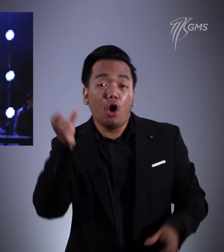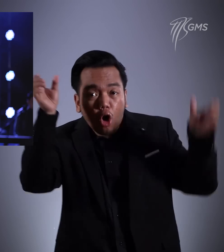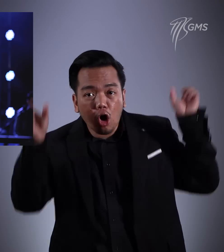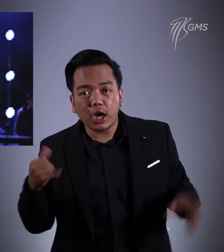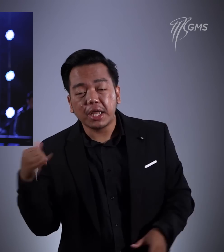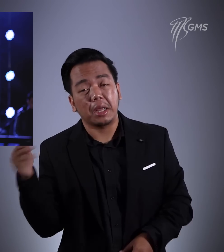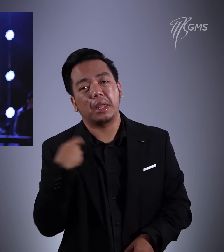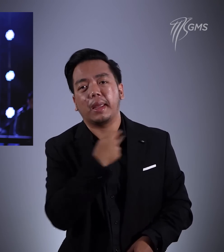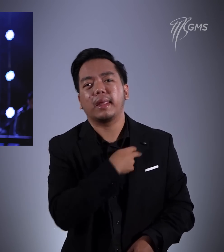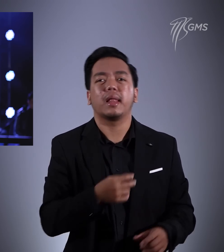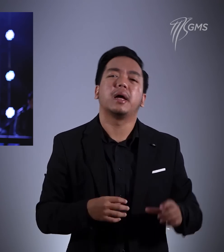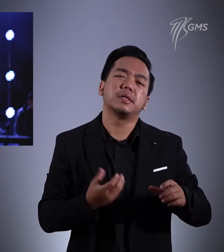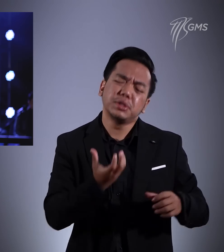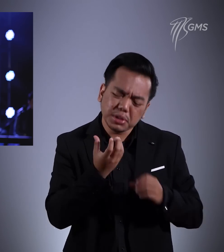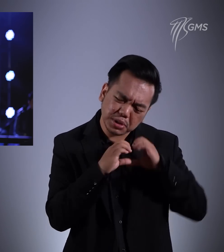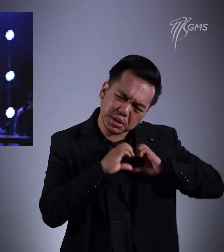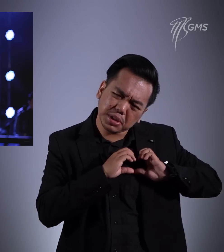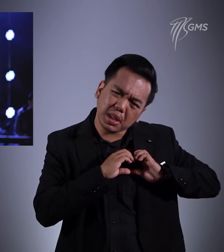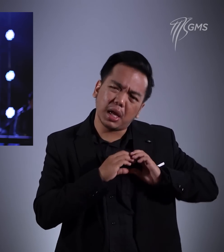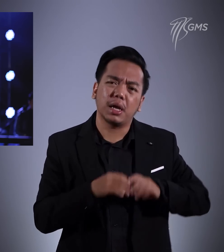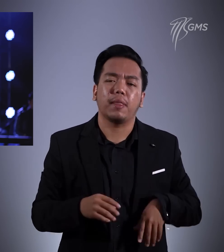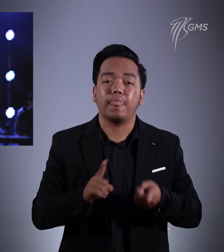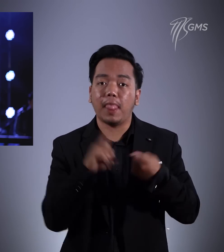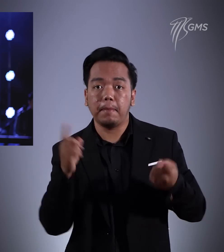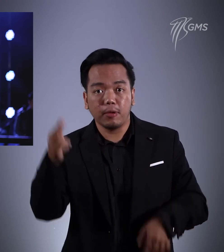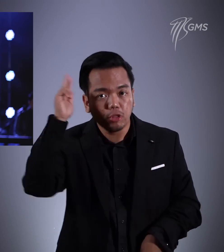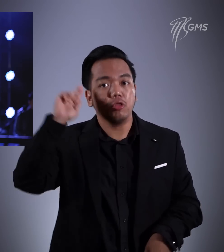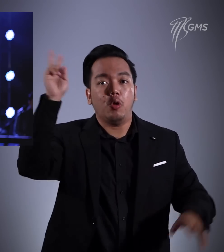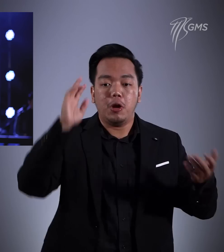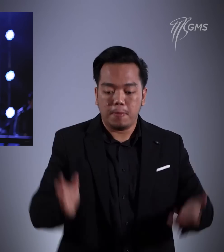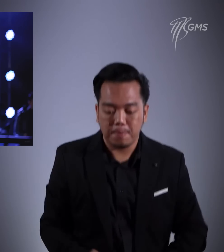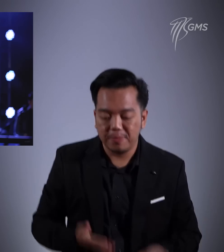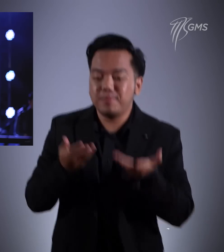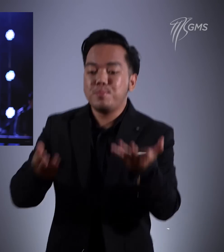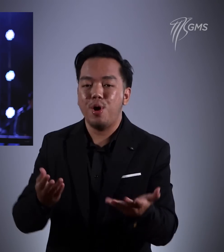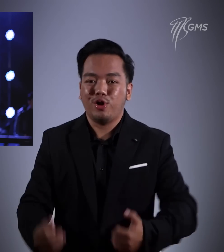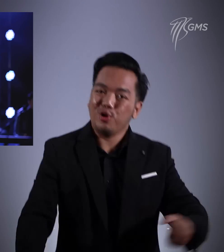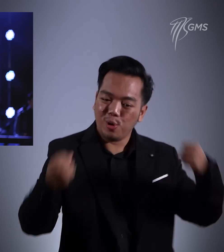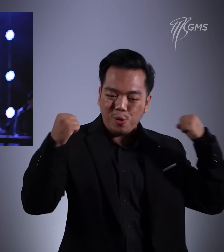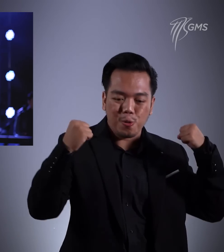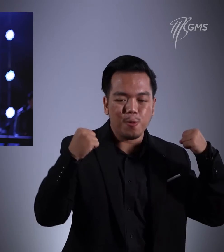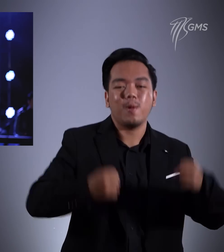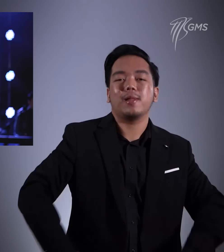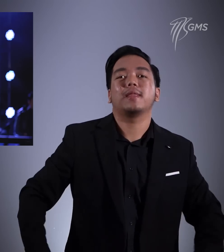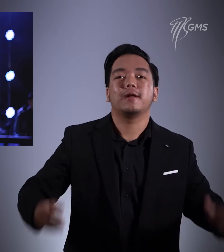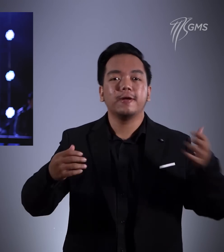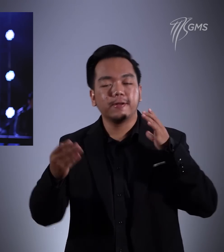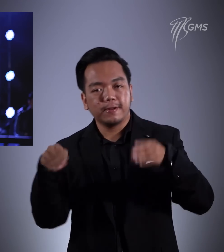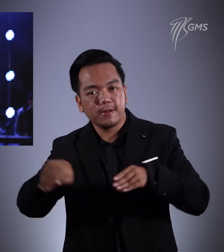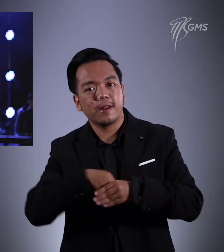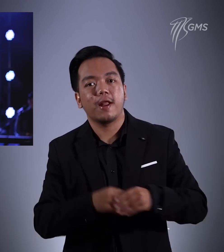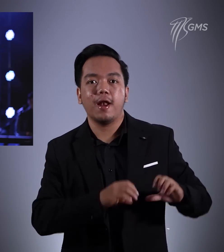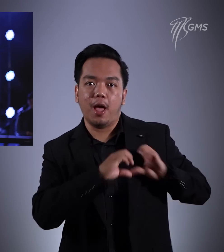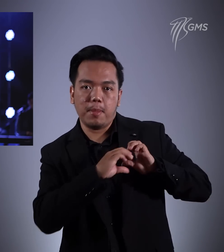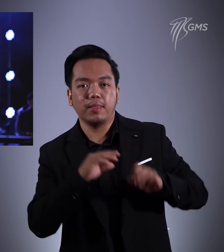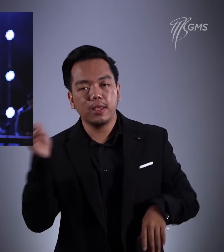berkabung. Tapi Tuhan langsung kasih di hatinya sesuatu kekuatan lebih karena imannya pada Tuhan. Tuhan beri dia kuasa untuk tidak